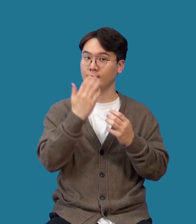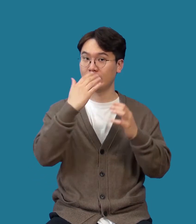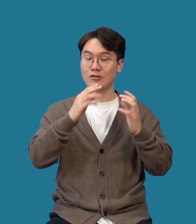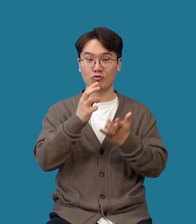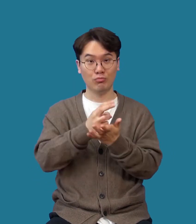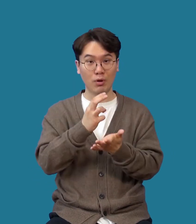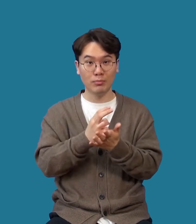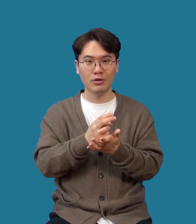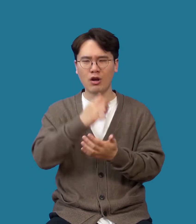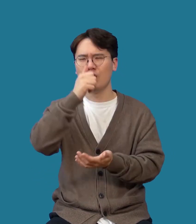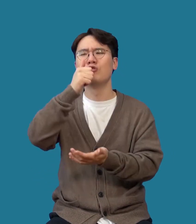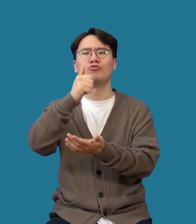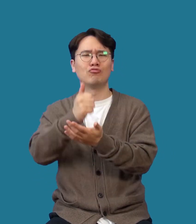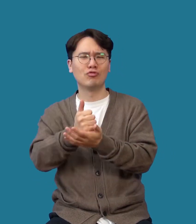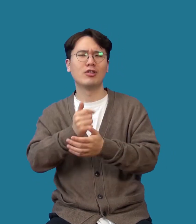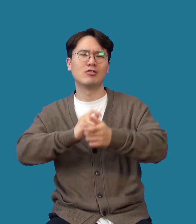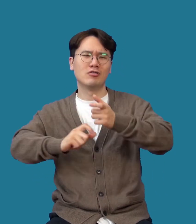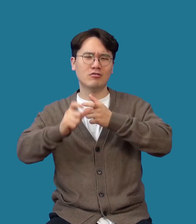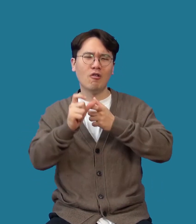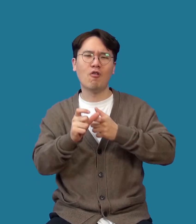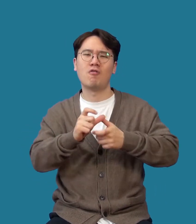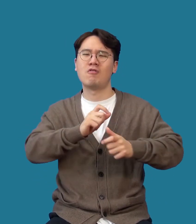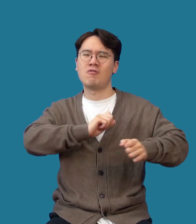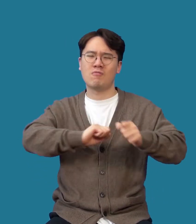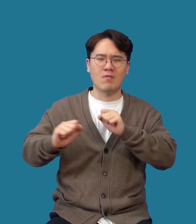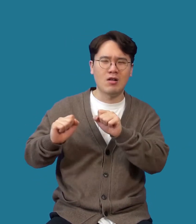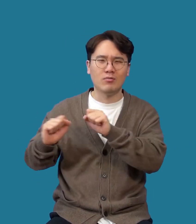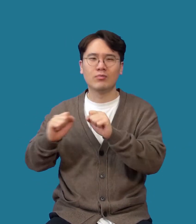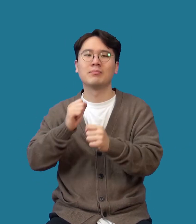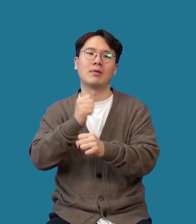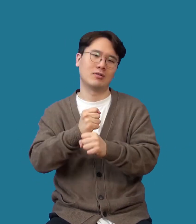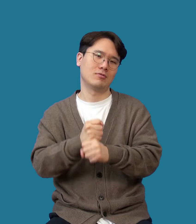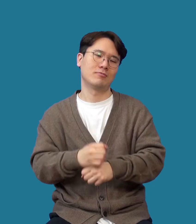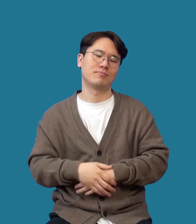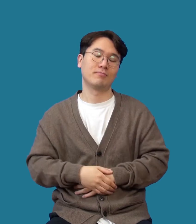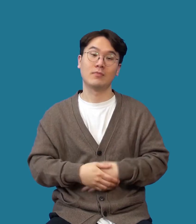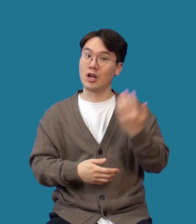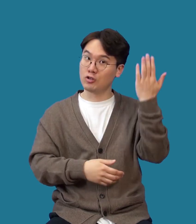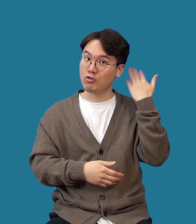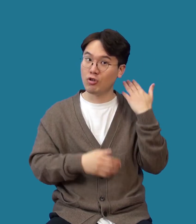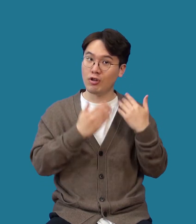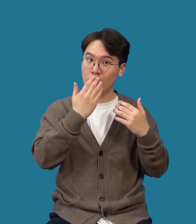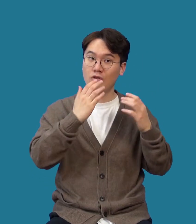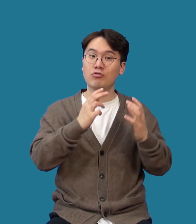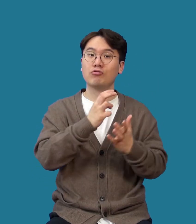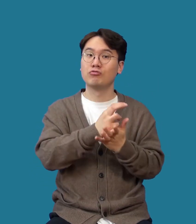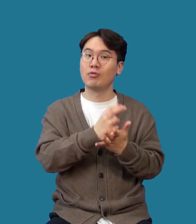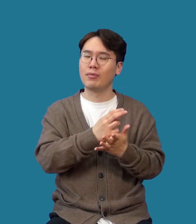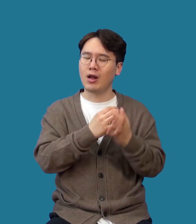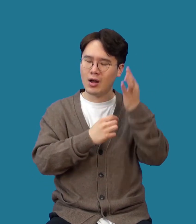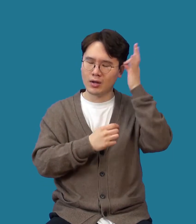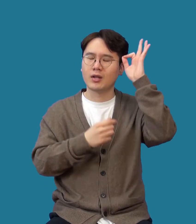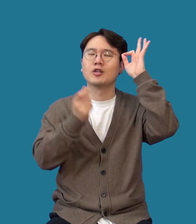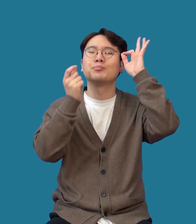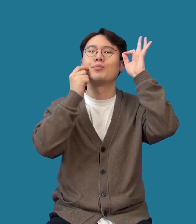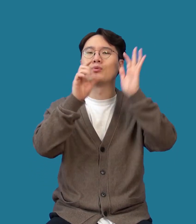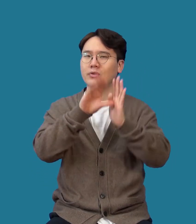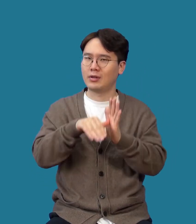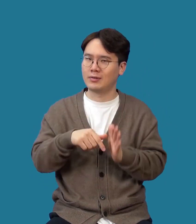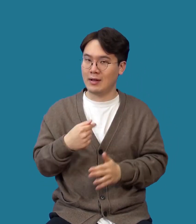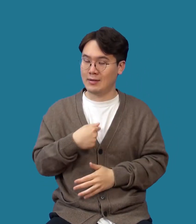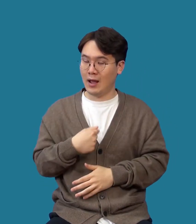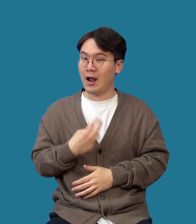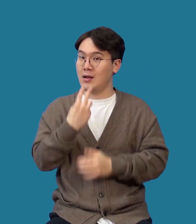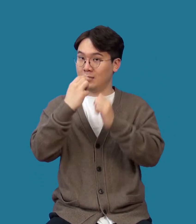죄를 활성화합니다. 9절에 전에 율법을 깨닫지 못했을 때에는 내가 살았더니 계명이